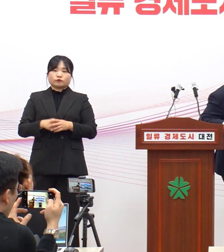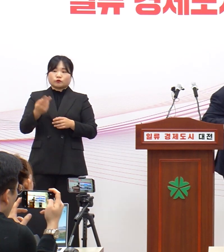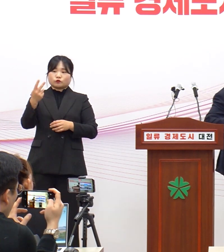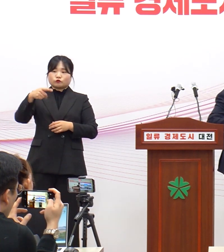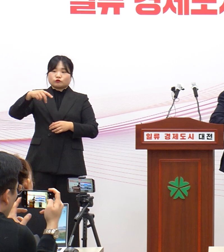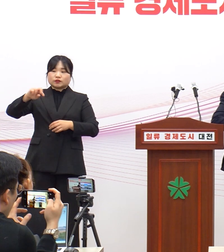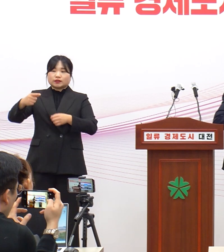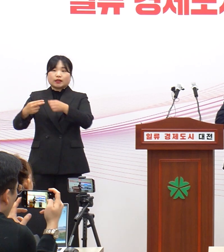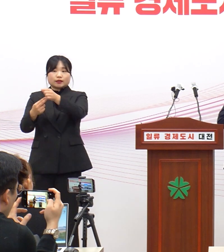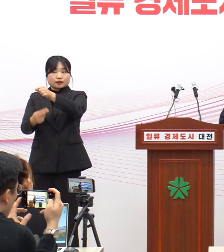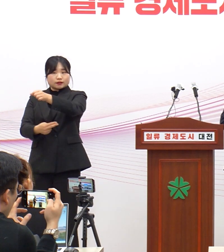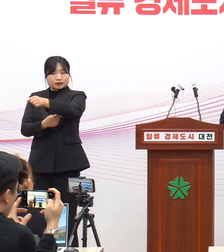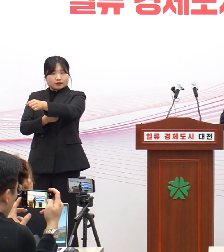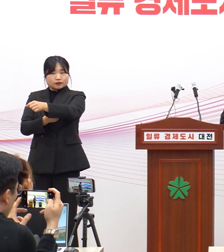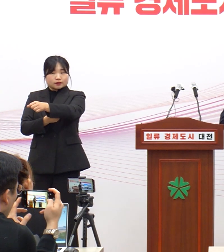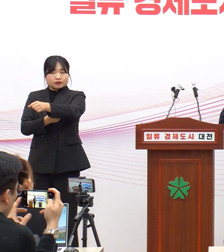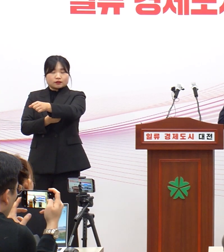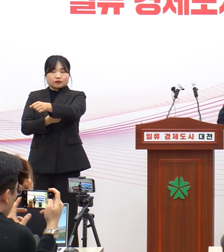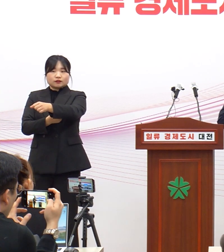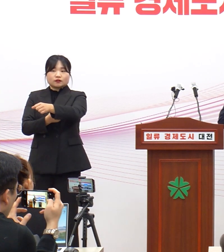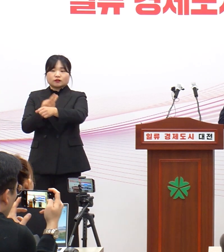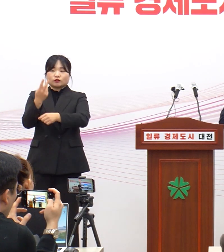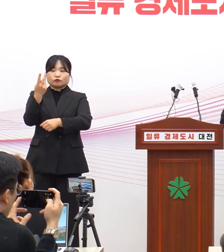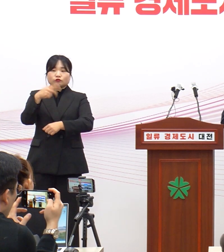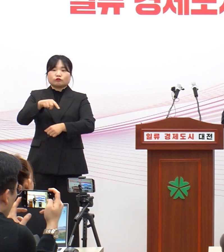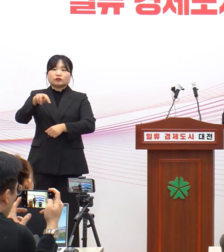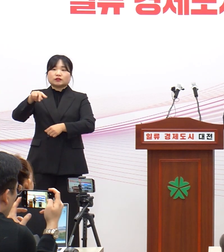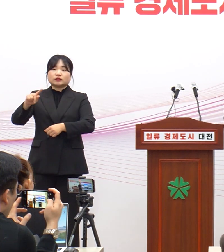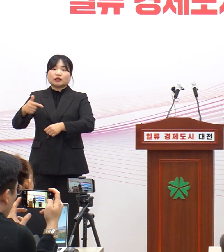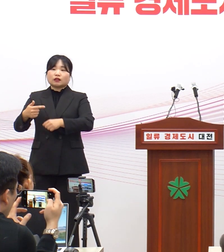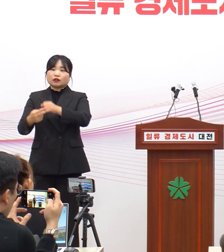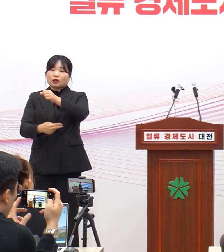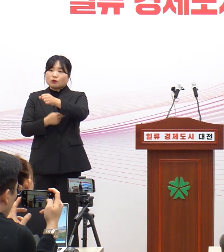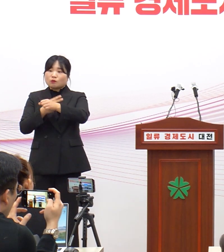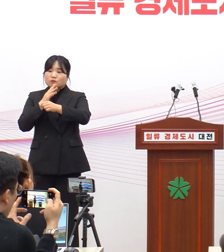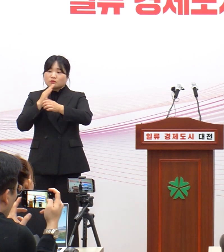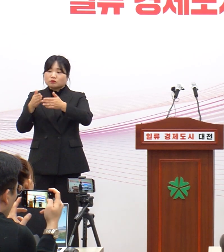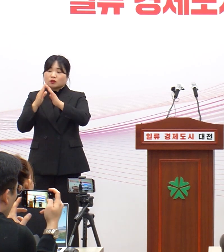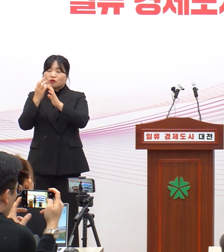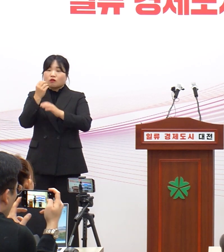둔산대교. 둔산대교 같은데 뭐 이게 사실 진짜 얼마 안